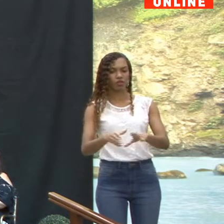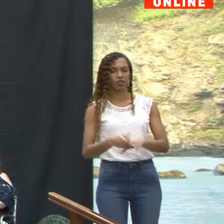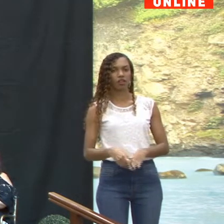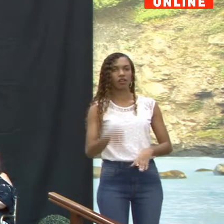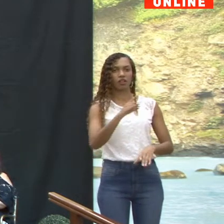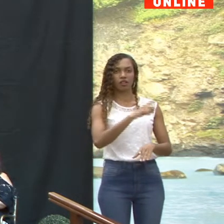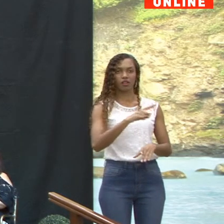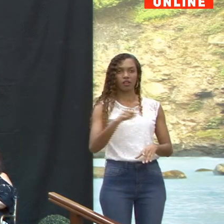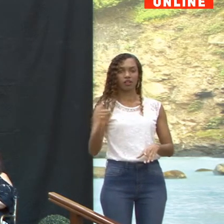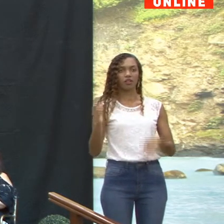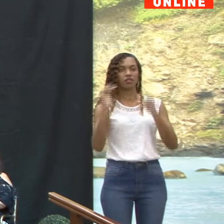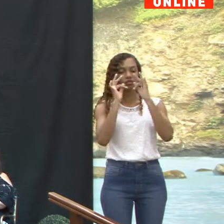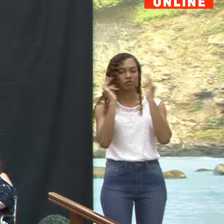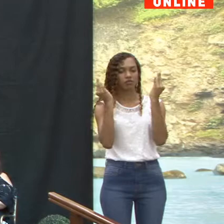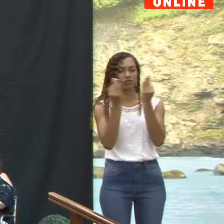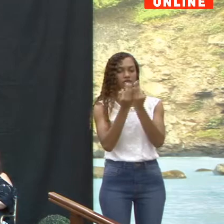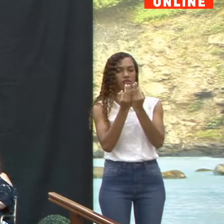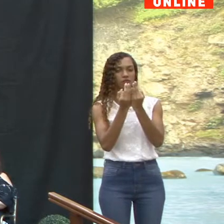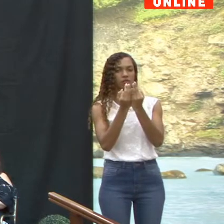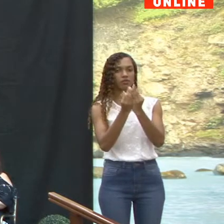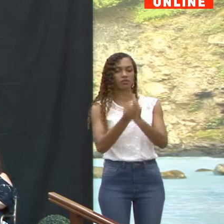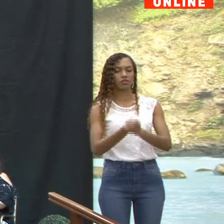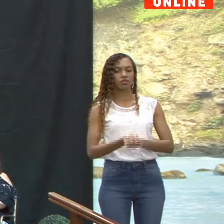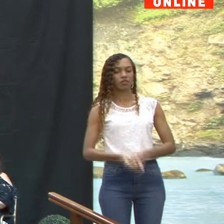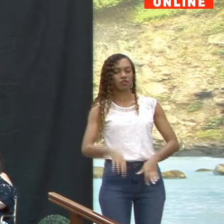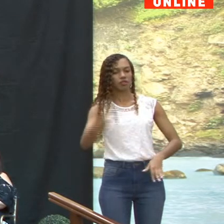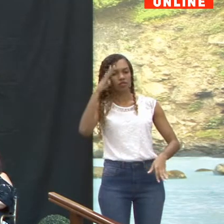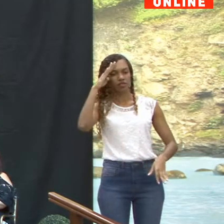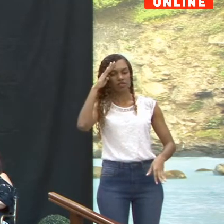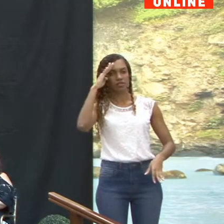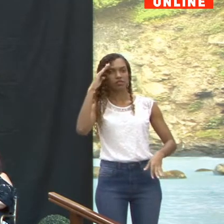o exemplo. A palavra fala em